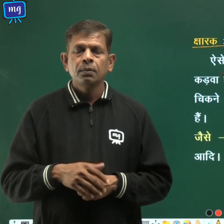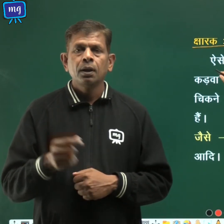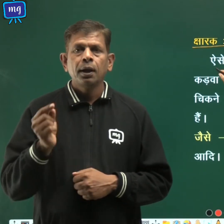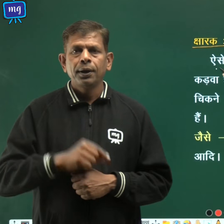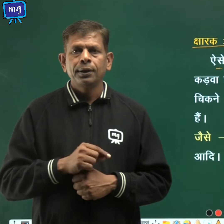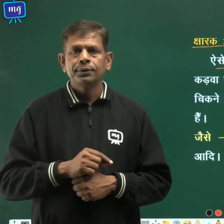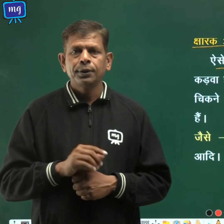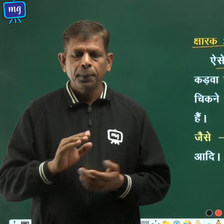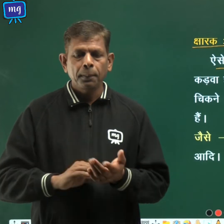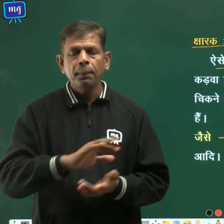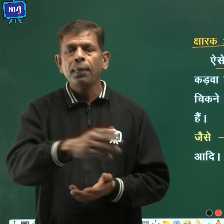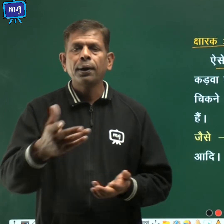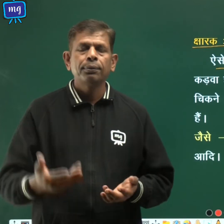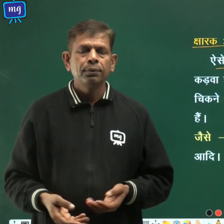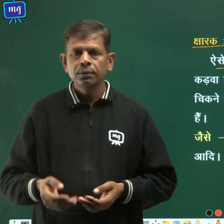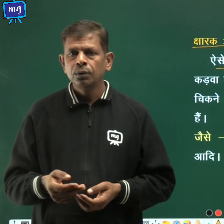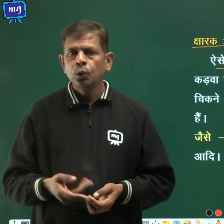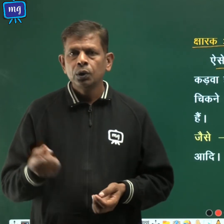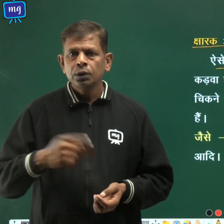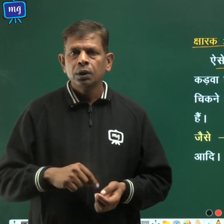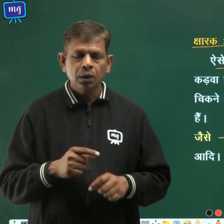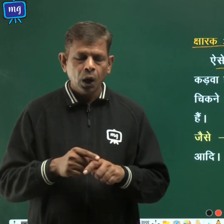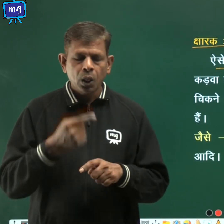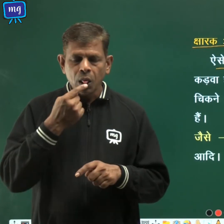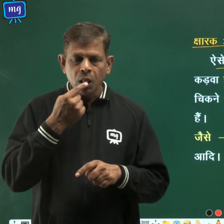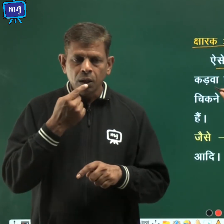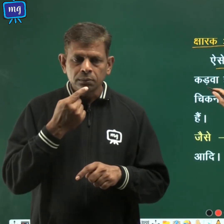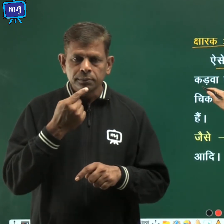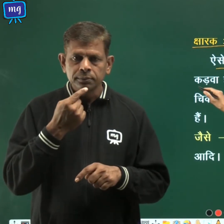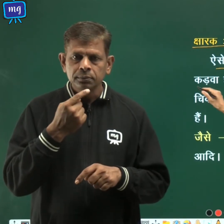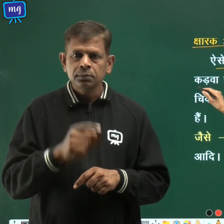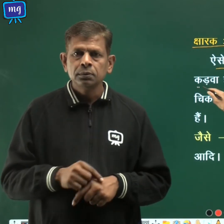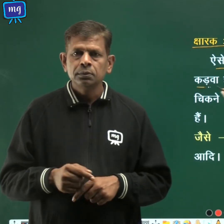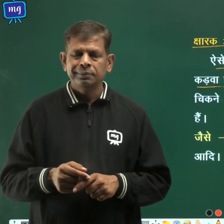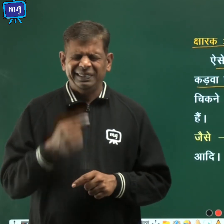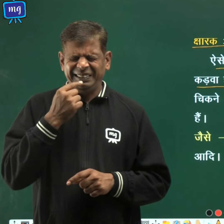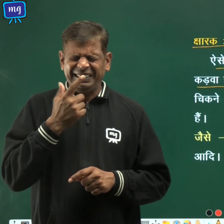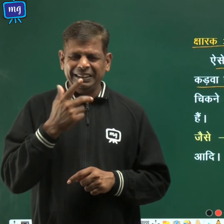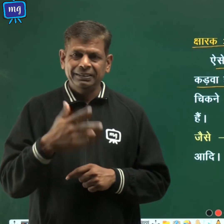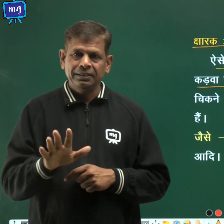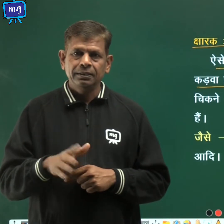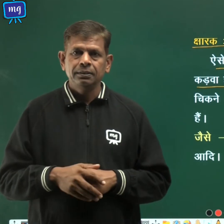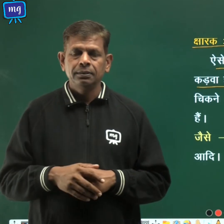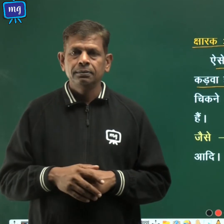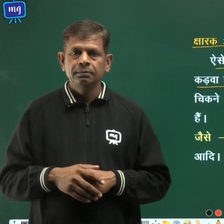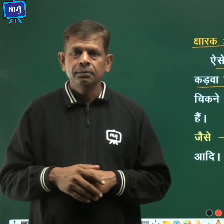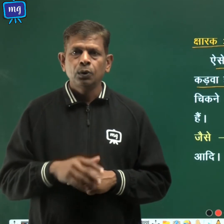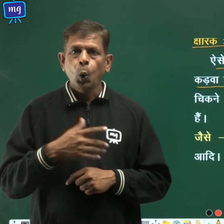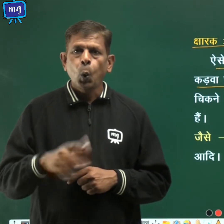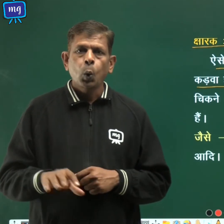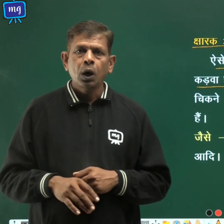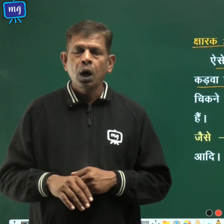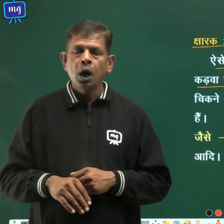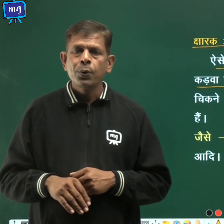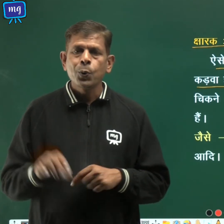ऐसे पदार्थ जिनका स्वाद कड़वा होता है और जो